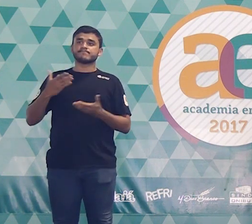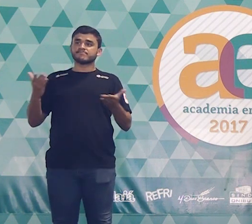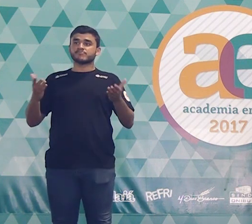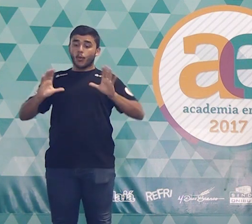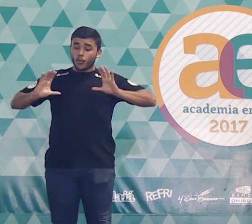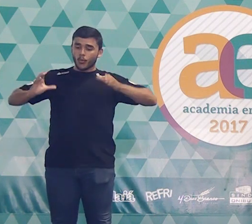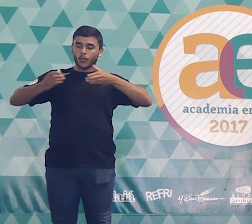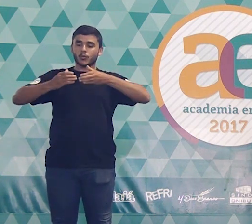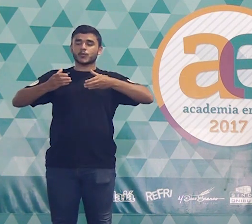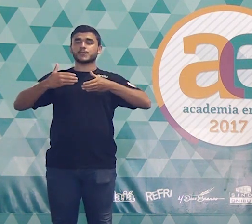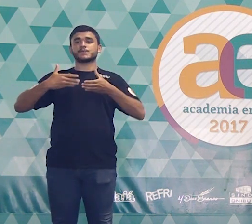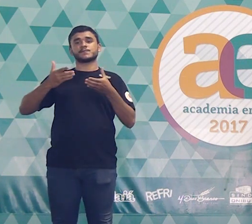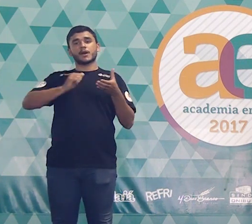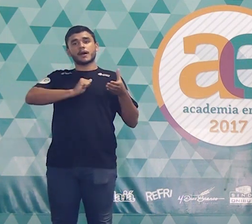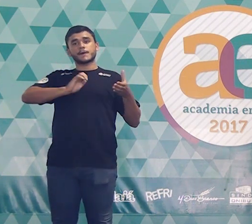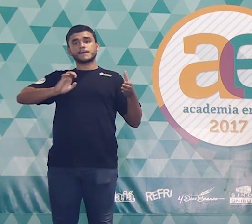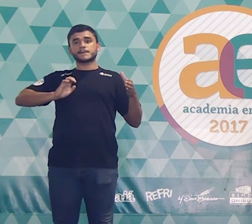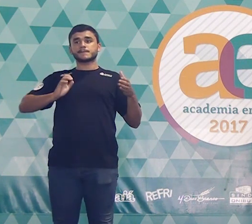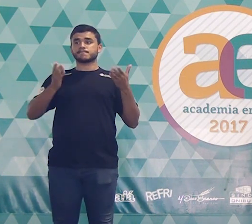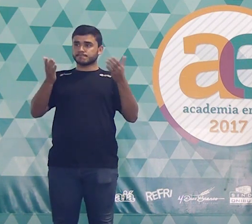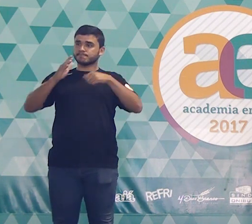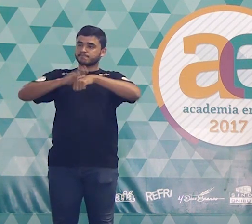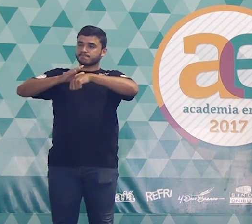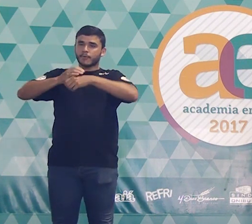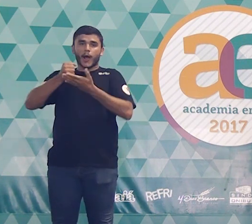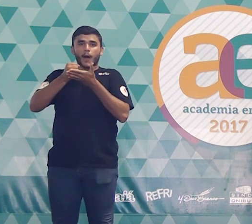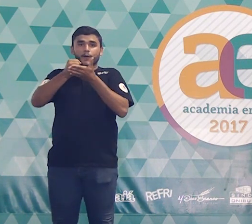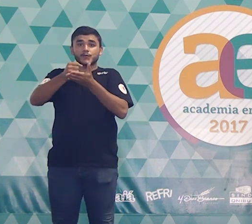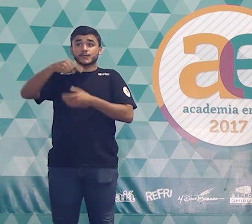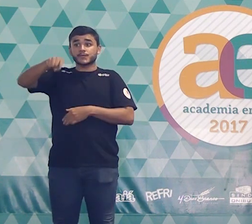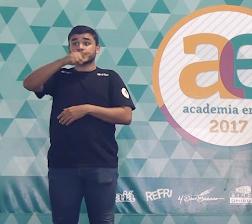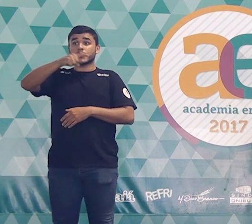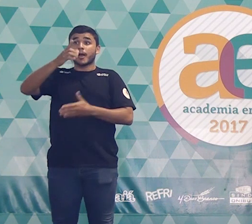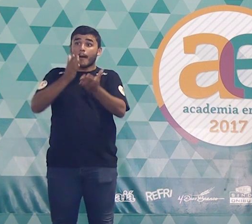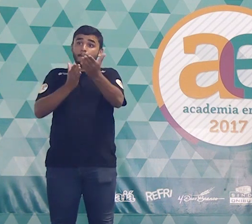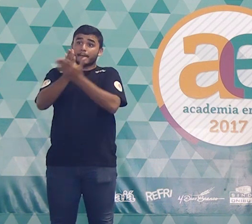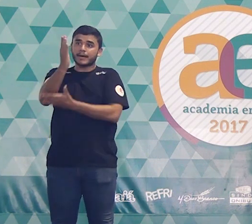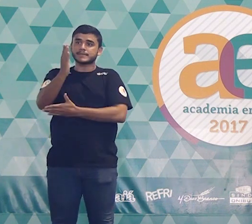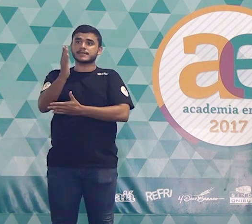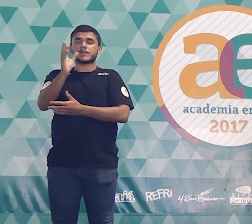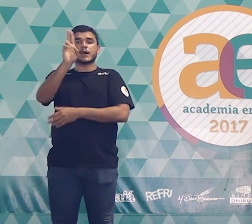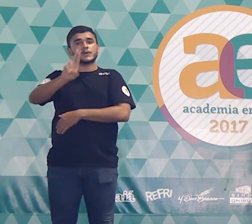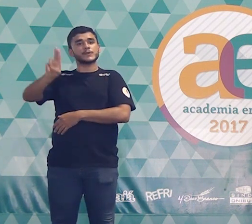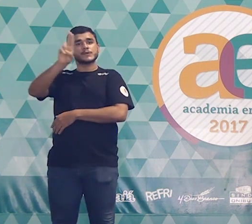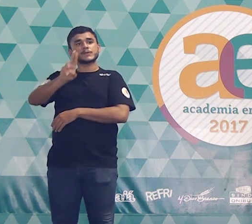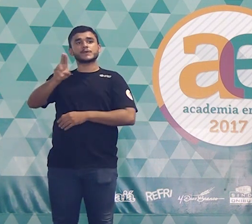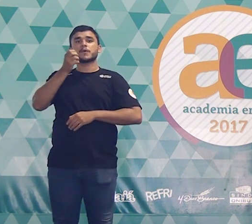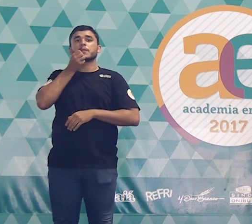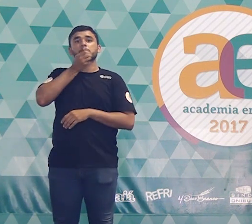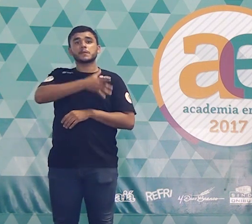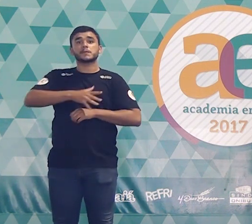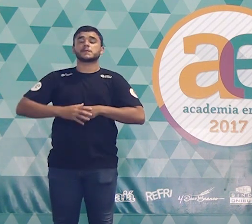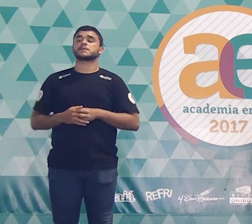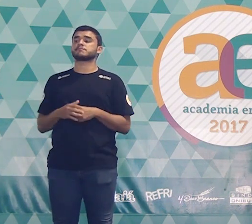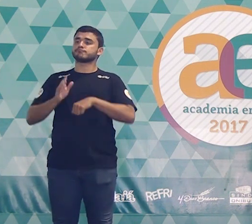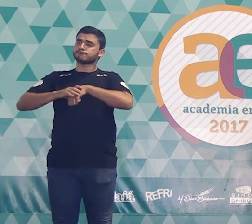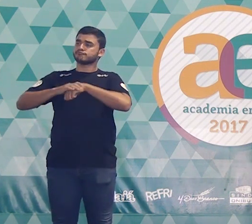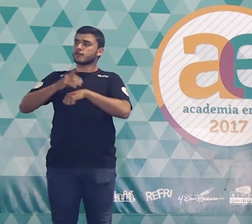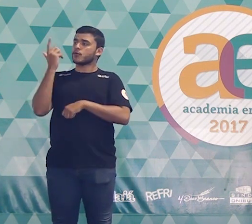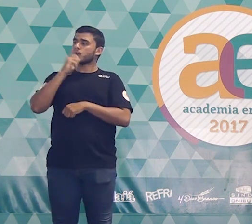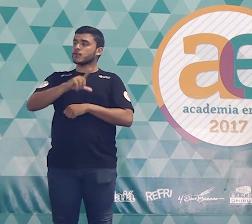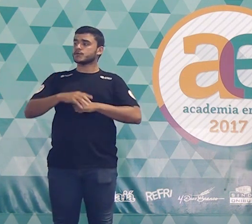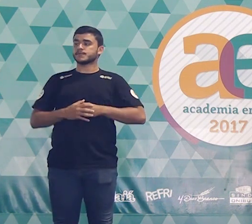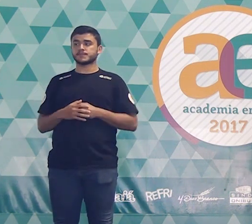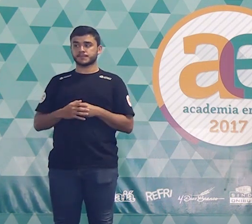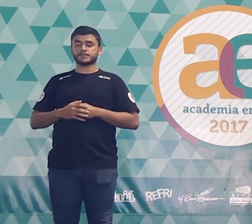equipe, tá? E colocá-los na universidade, tá? Que esse é o intuito de todos, né? Conquistar o seu espaço na sociedade, e